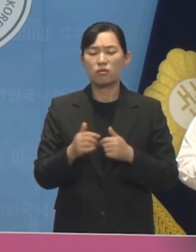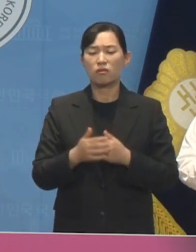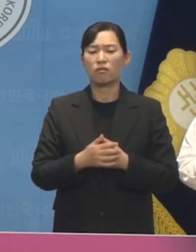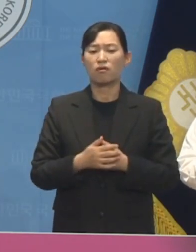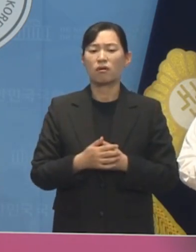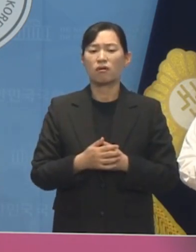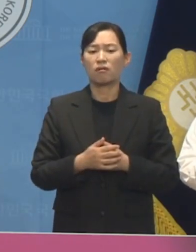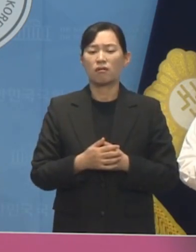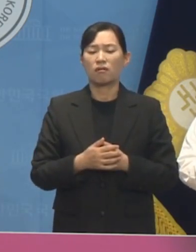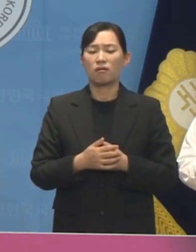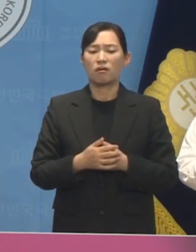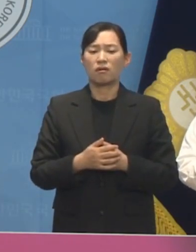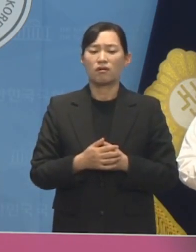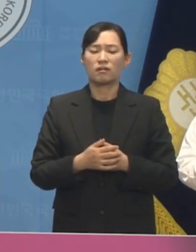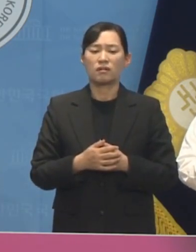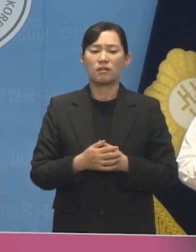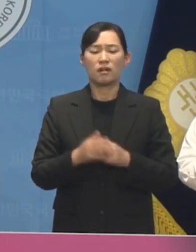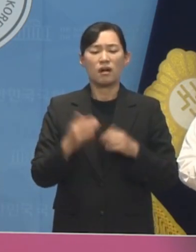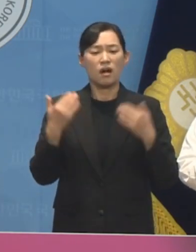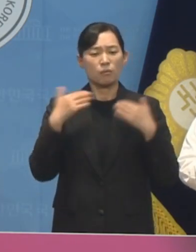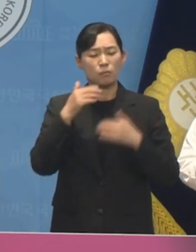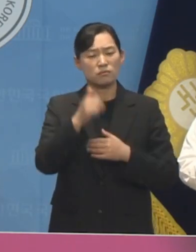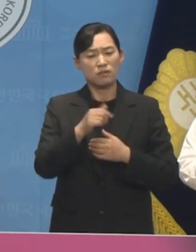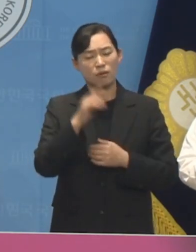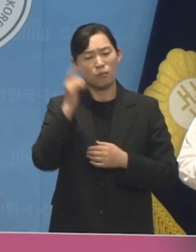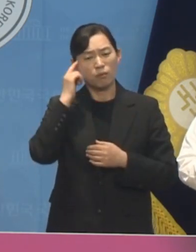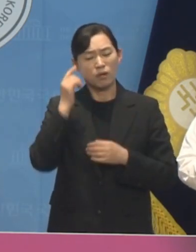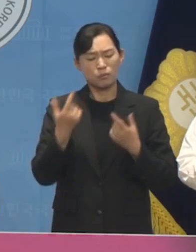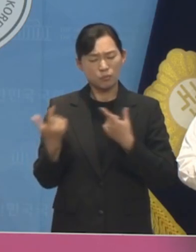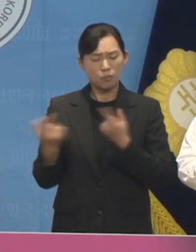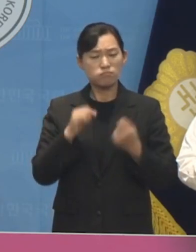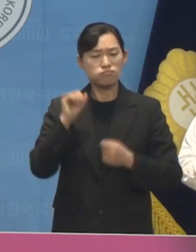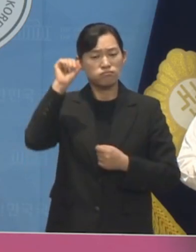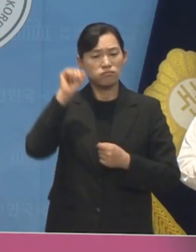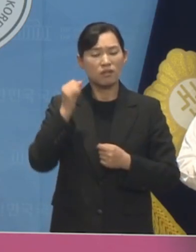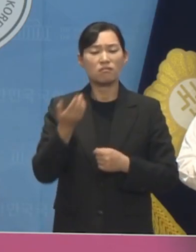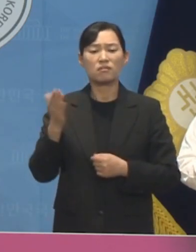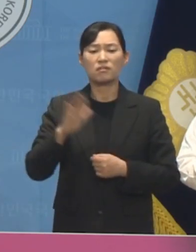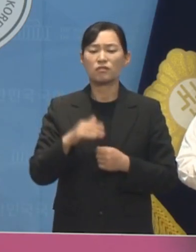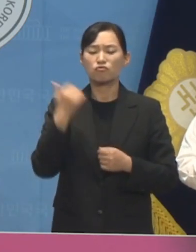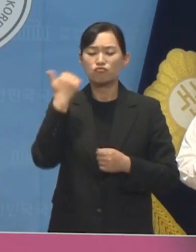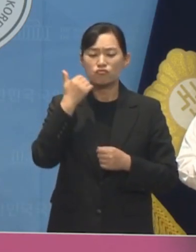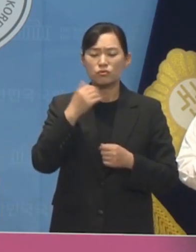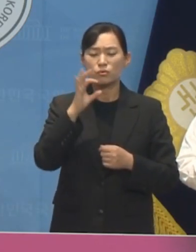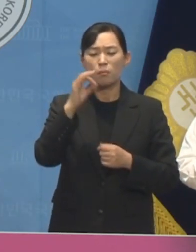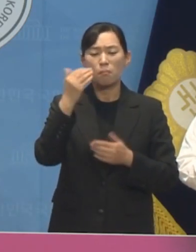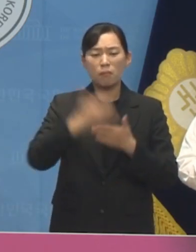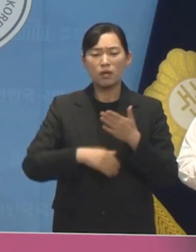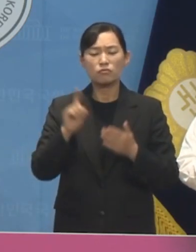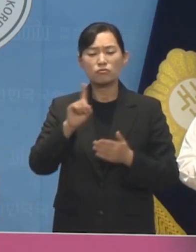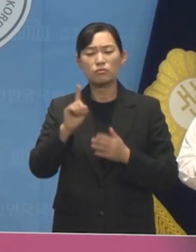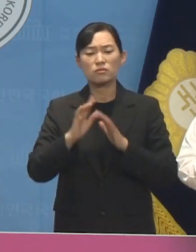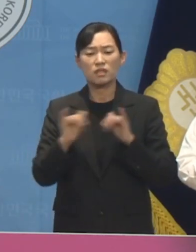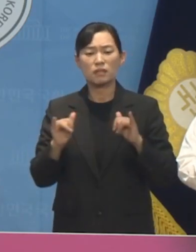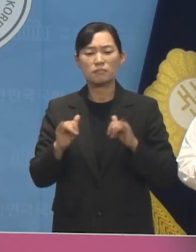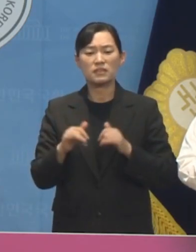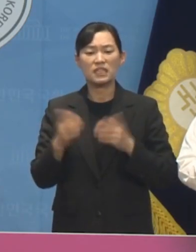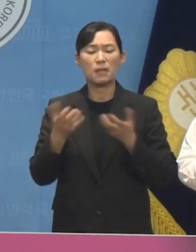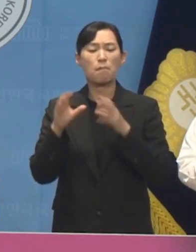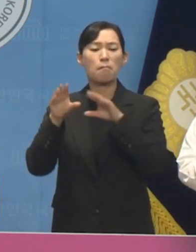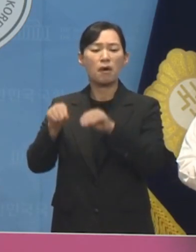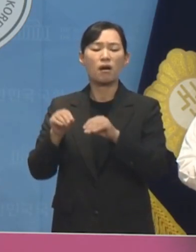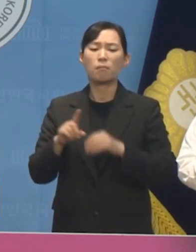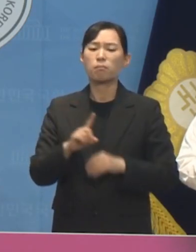해온 교장 선생님, 어찌 모두 똑같이 파업을 하고 결의를 했는데 누구에겐 감봉, 또 어느 누구에겐